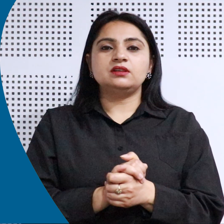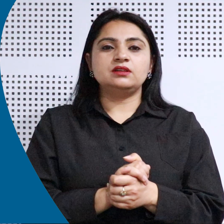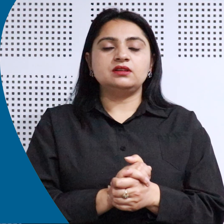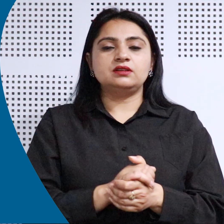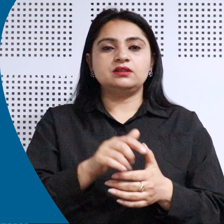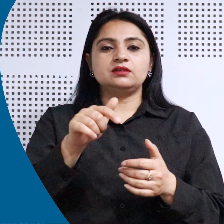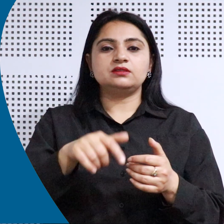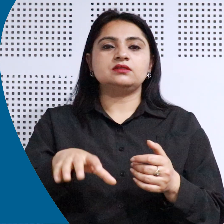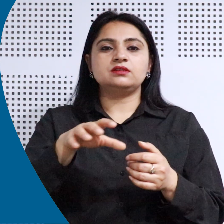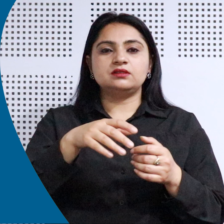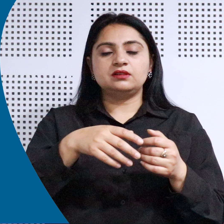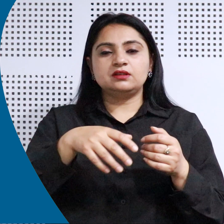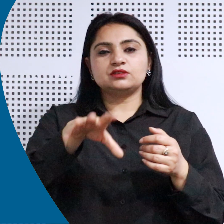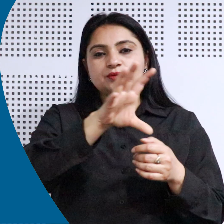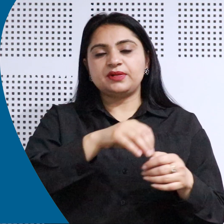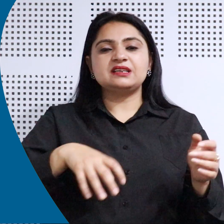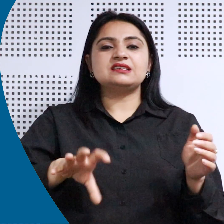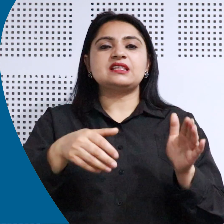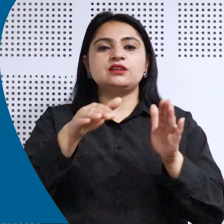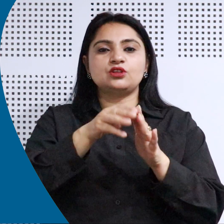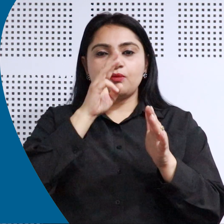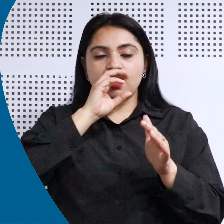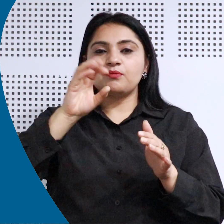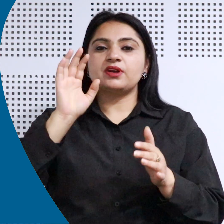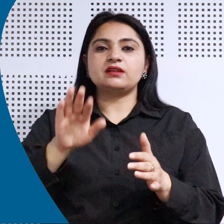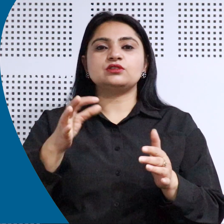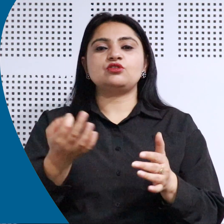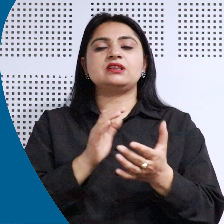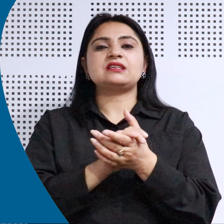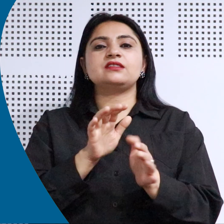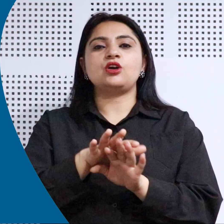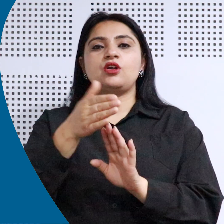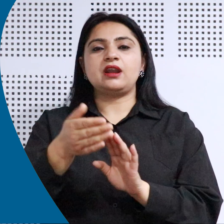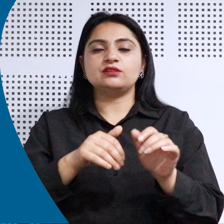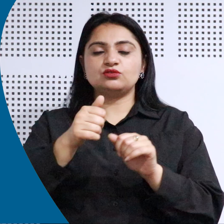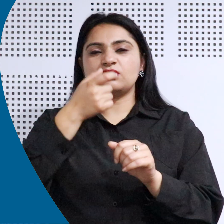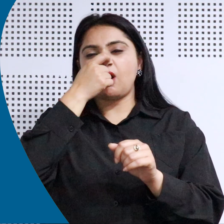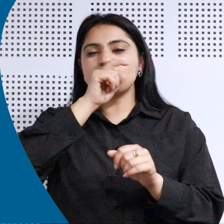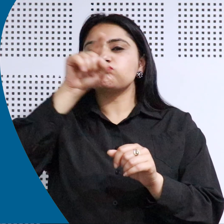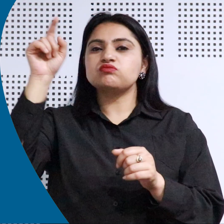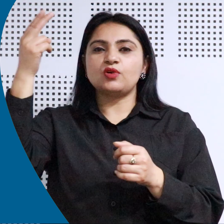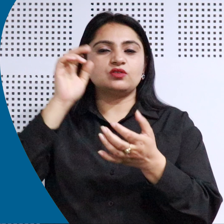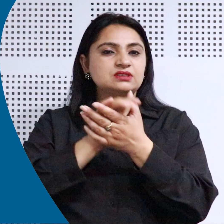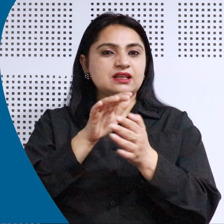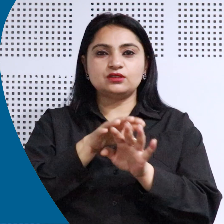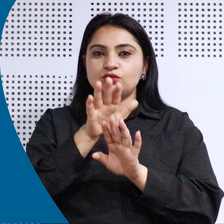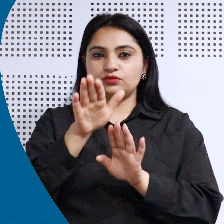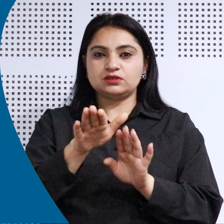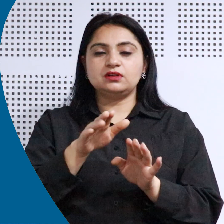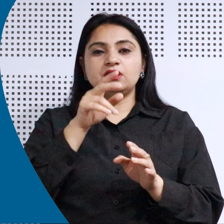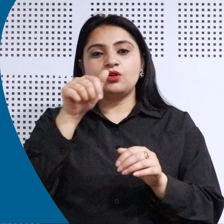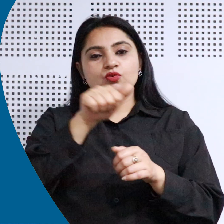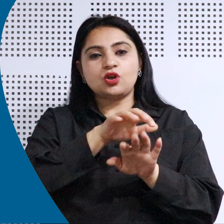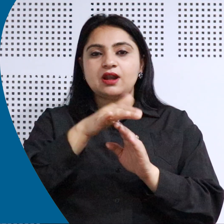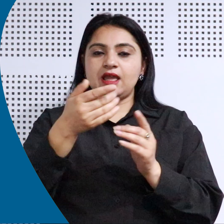तहमा, बरन्डामा रहेका सबै स्थानीय तहमा प्राय पठाइराखेका छौँ। नयाँ साथीहरूलाई, जो दुर्गममा रहेका साथीहरू छन्, दुर्गममा पनि जान्न चाहन्, त्यसलाई